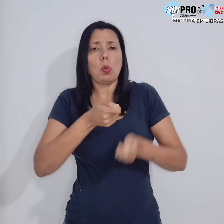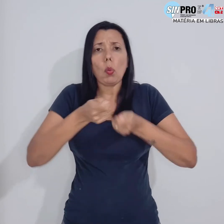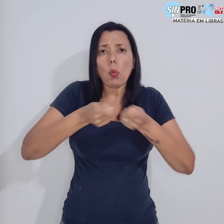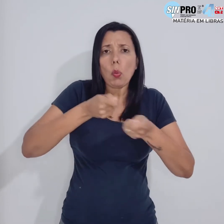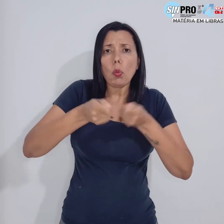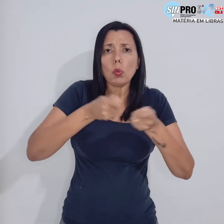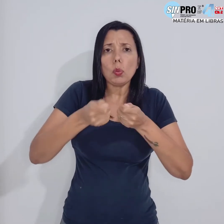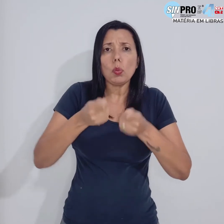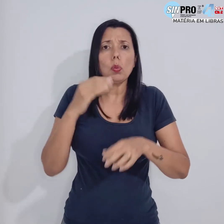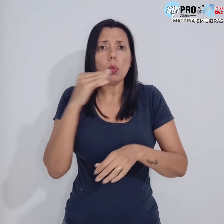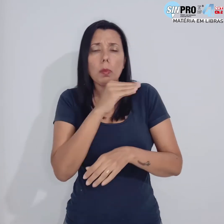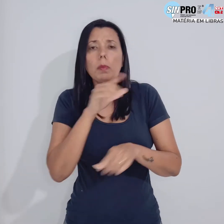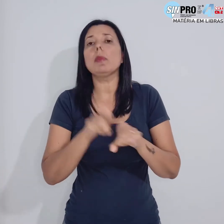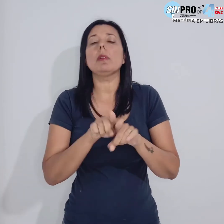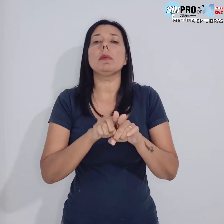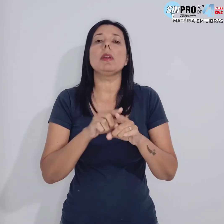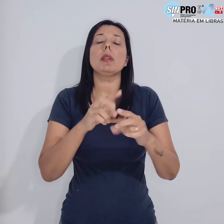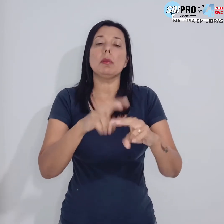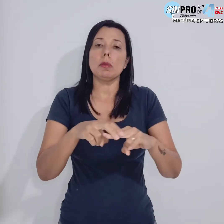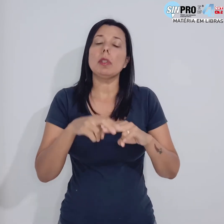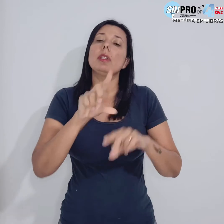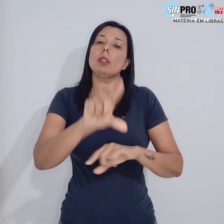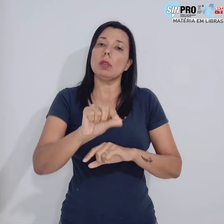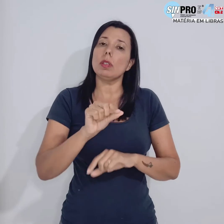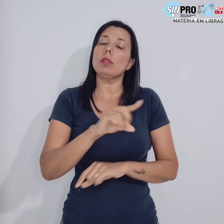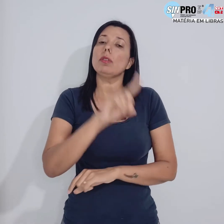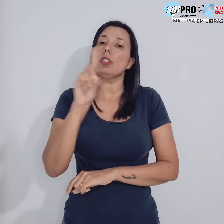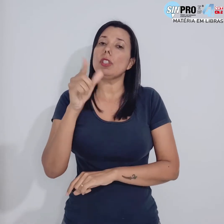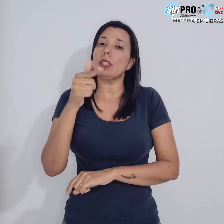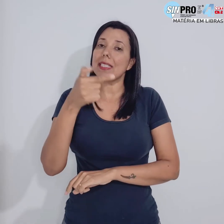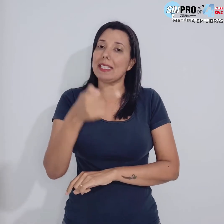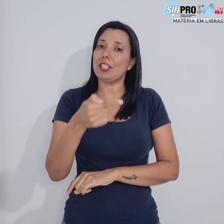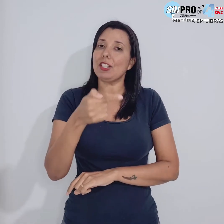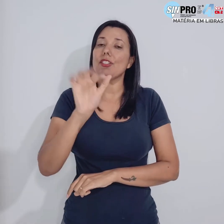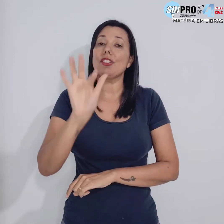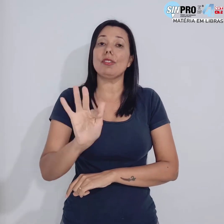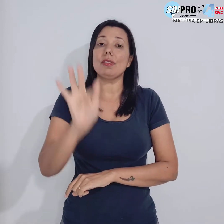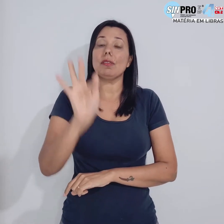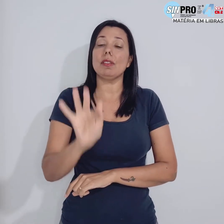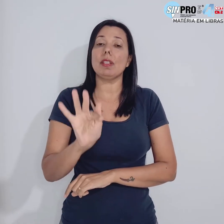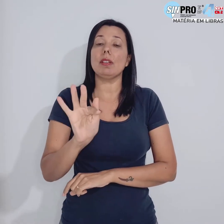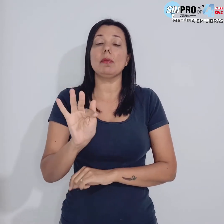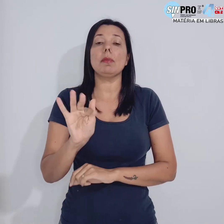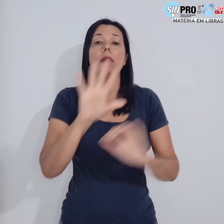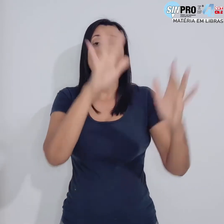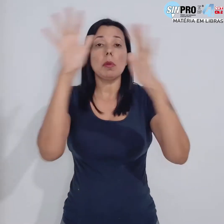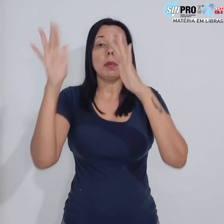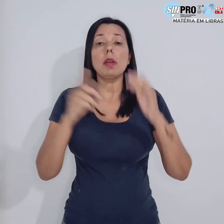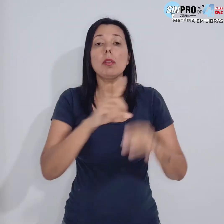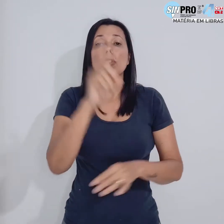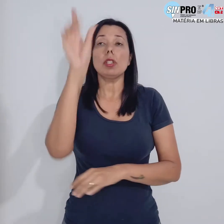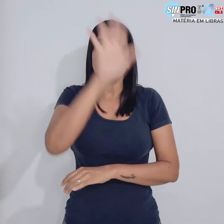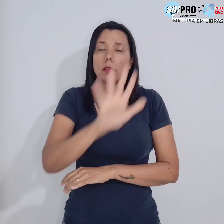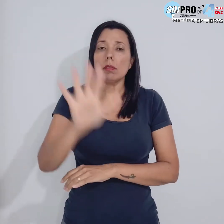domínio e de rapinagem. Por isso foi escolhido o dia 7 de fevereiro para ser o Dia Nacional de Luta